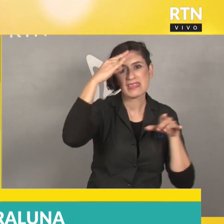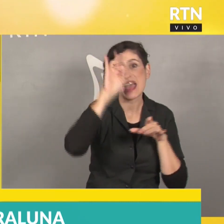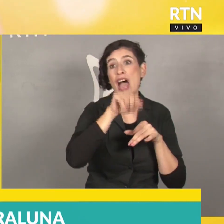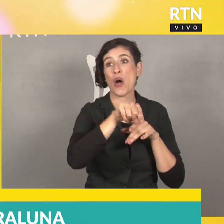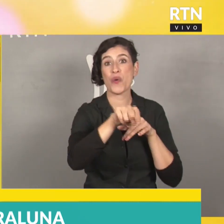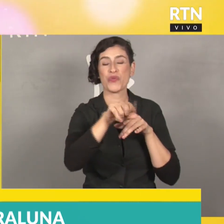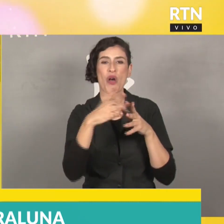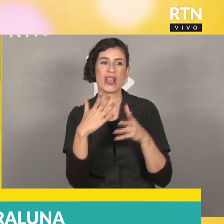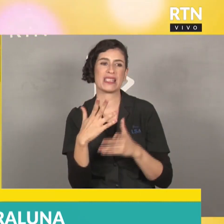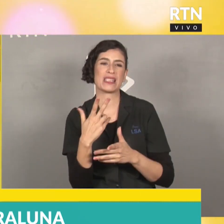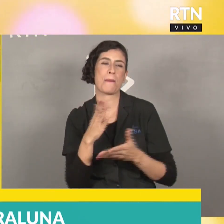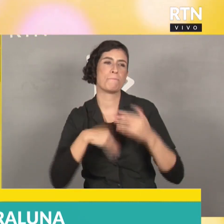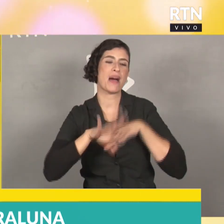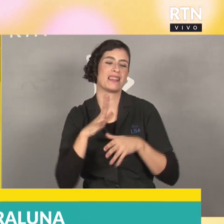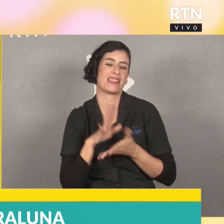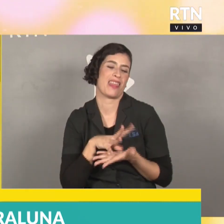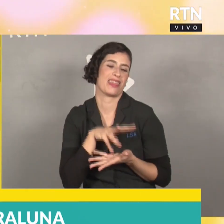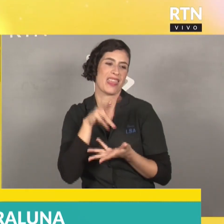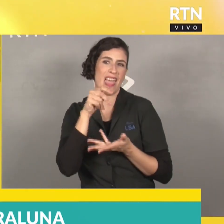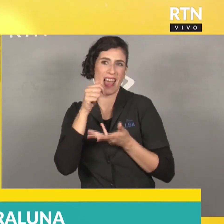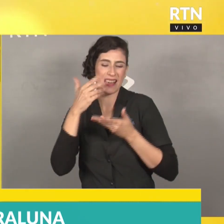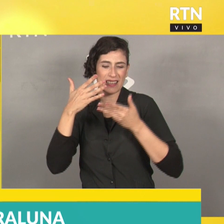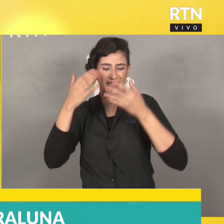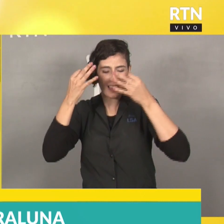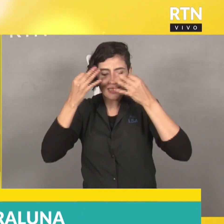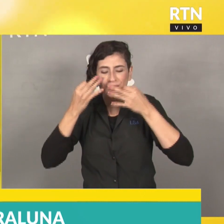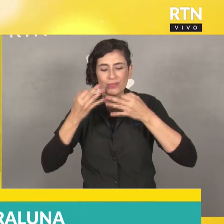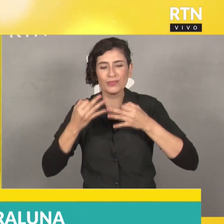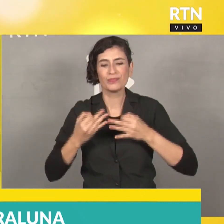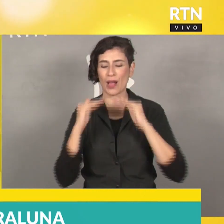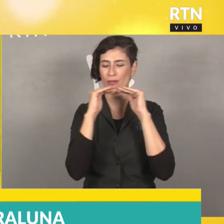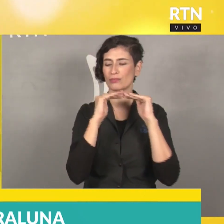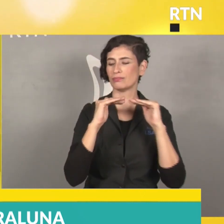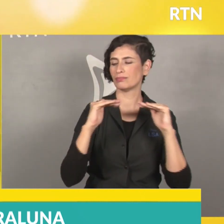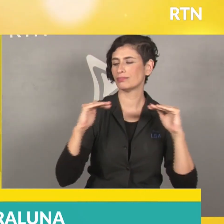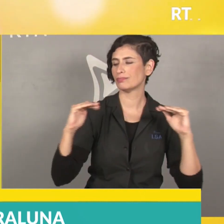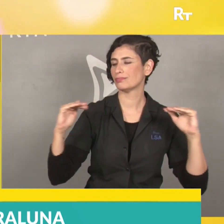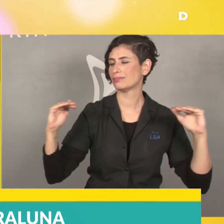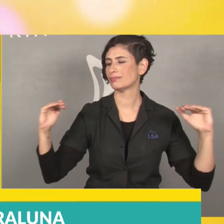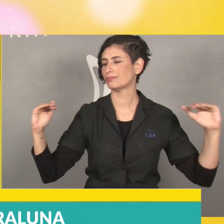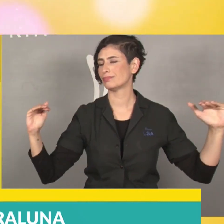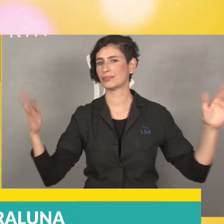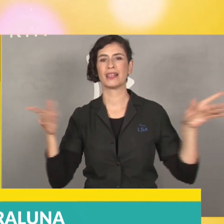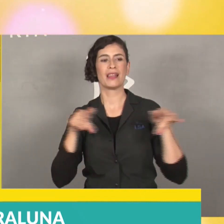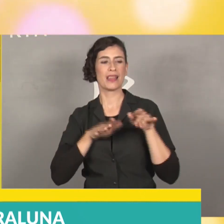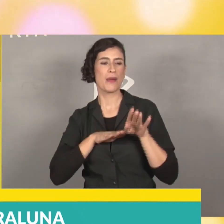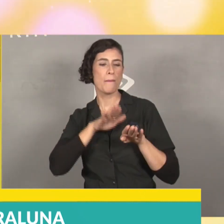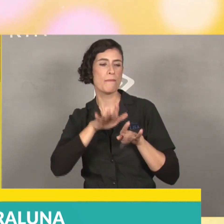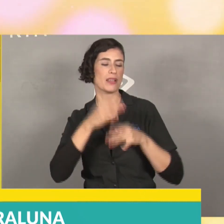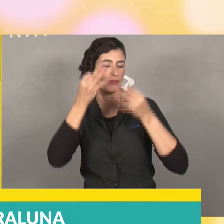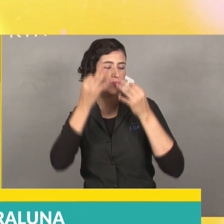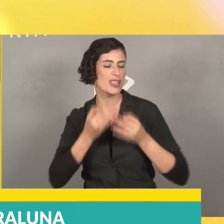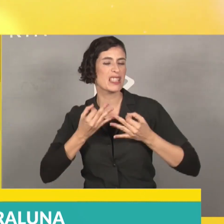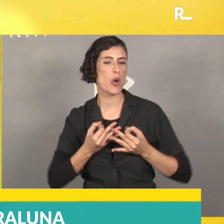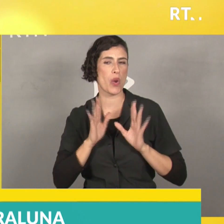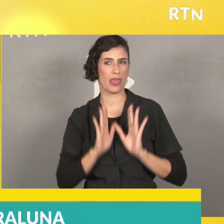una energía de tierra, es fija, tiene que ver con la estabilidad, tiene que ver con el análisis, con los pasos lentos y seguros.